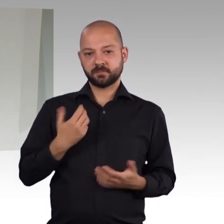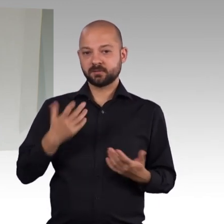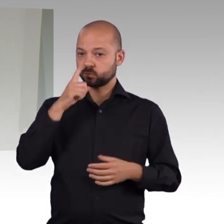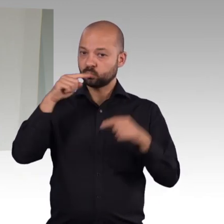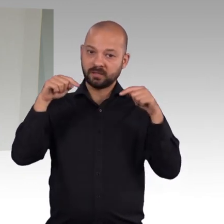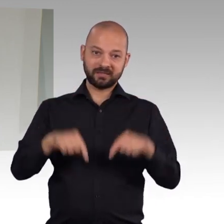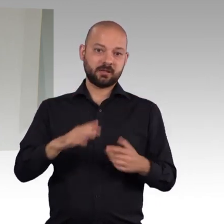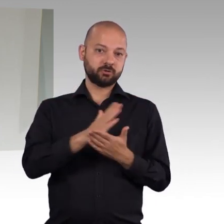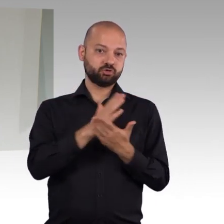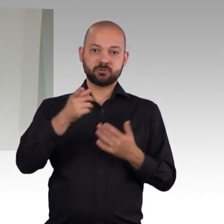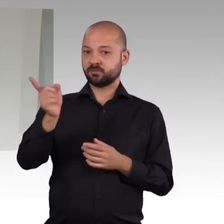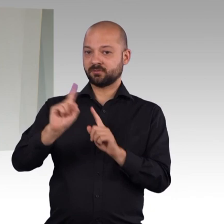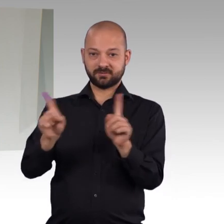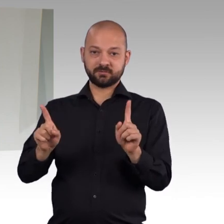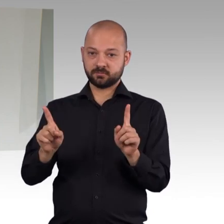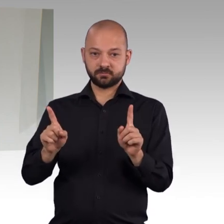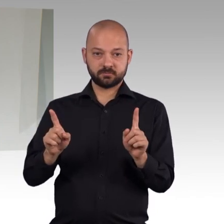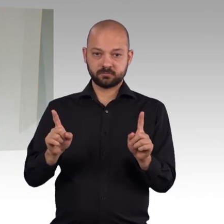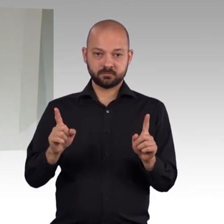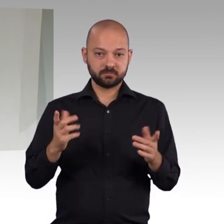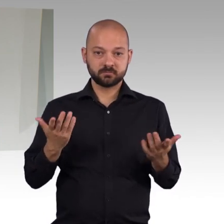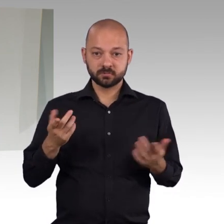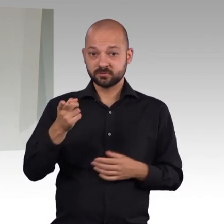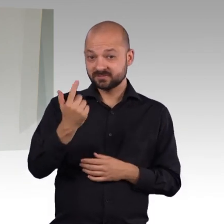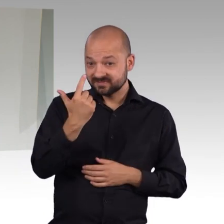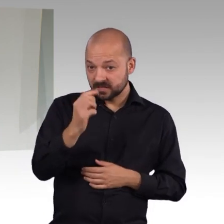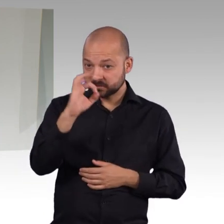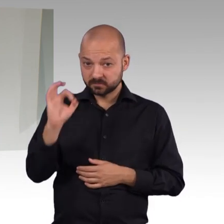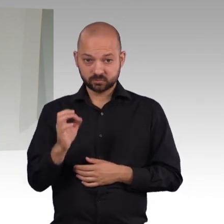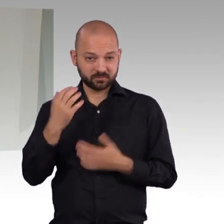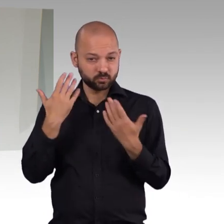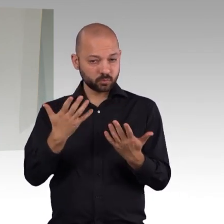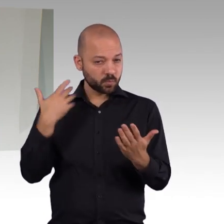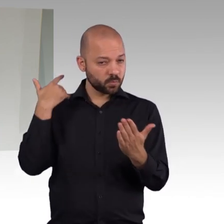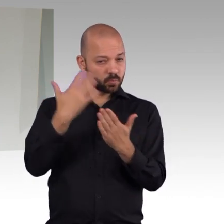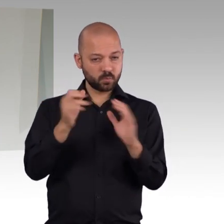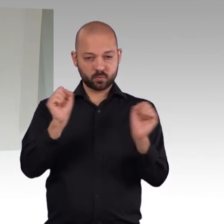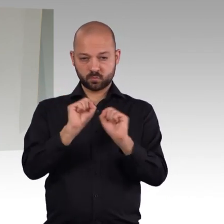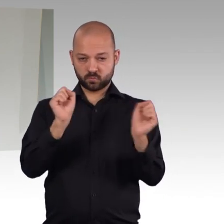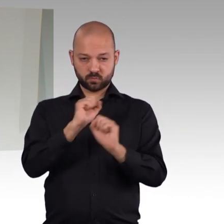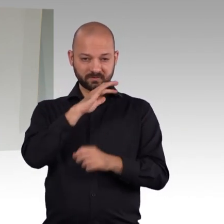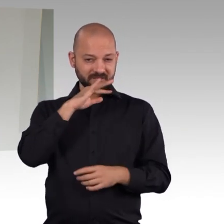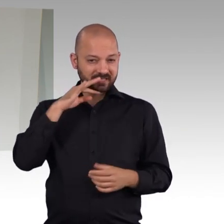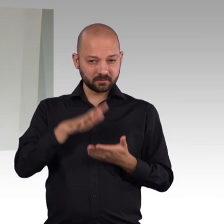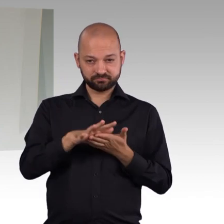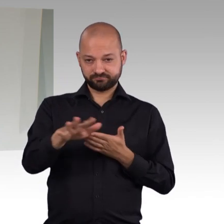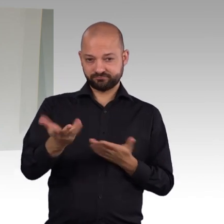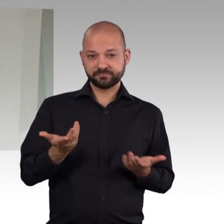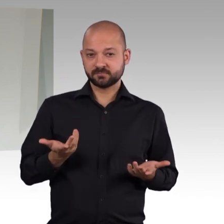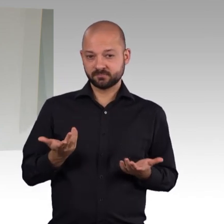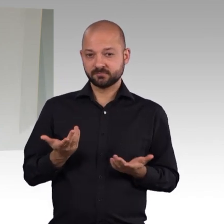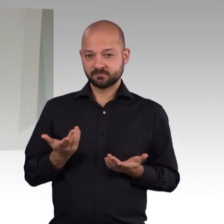Und als ich 2014 aufhörte, da war das Volumen 32 Milliarden. 2018 waren es dann schon